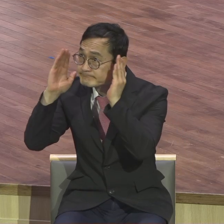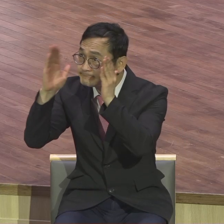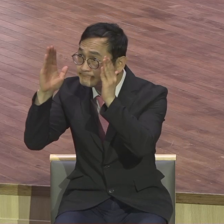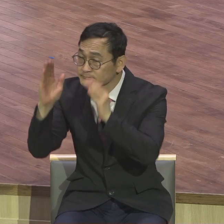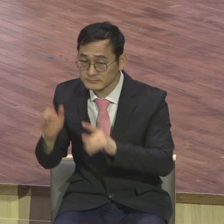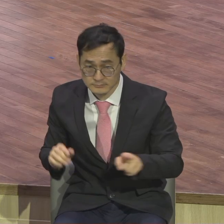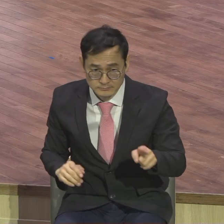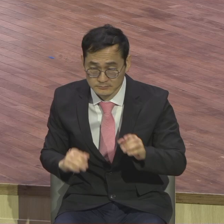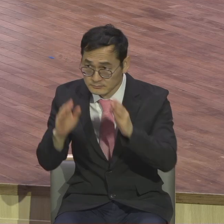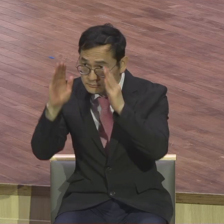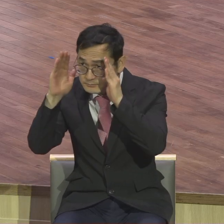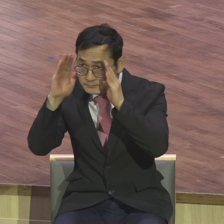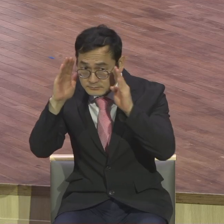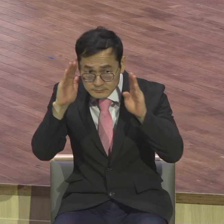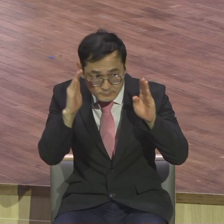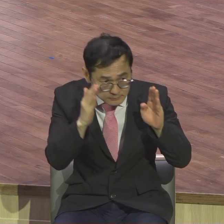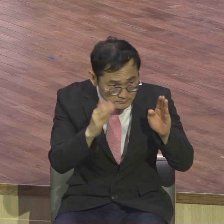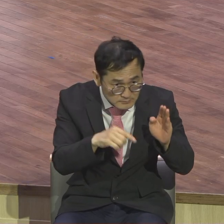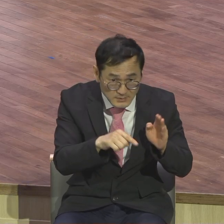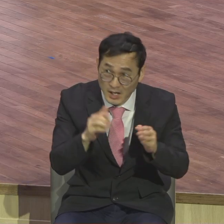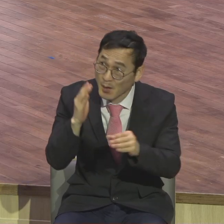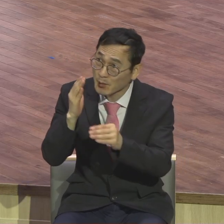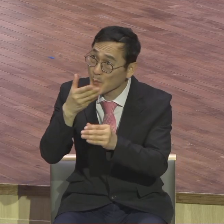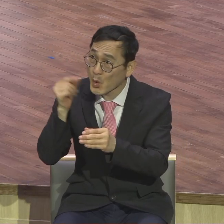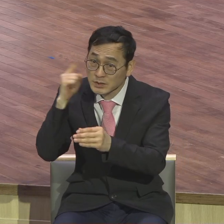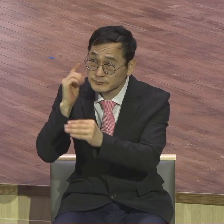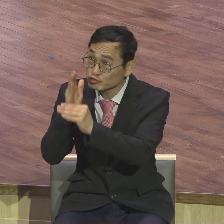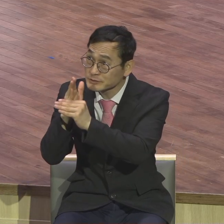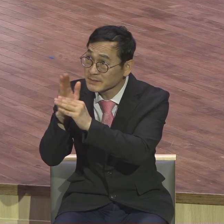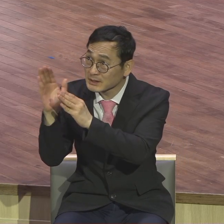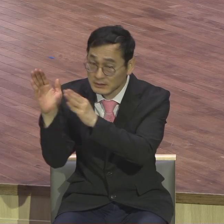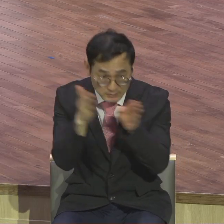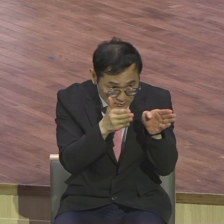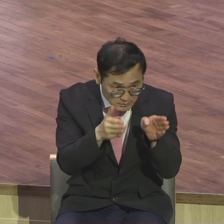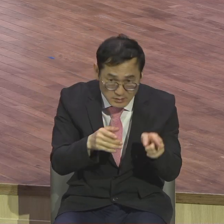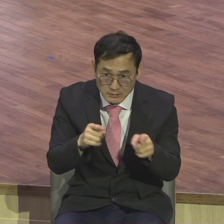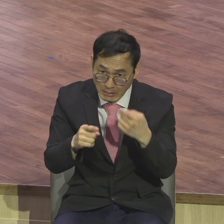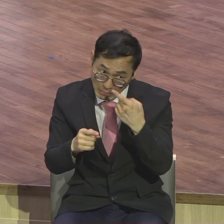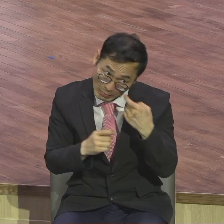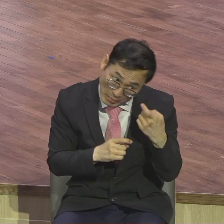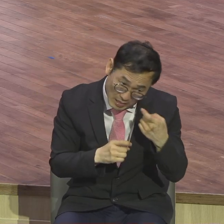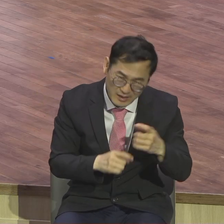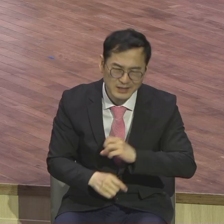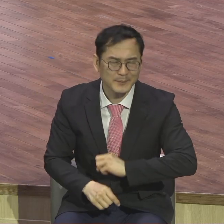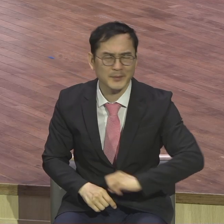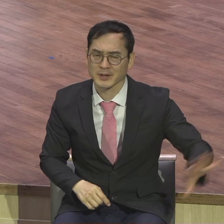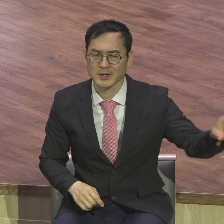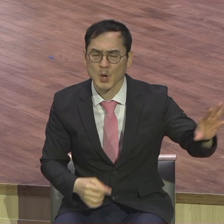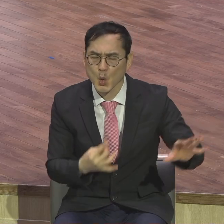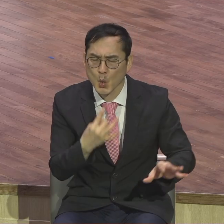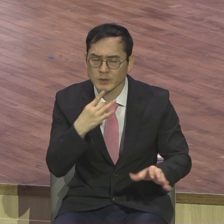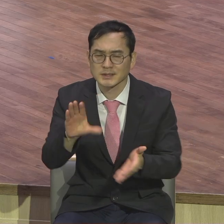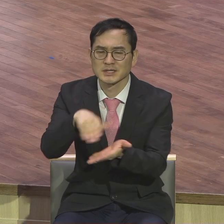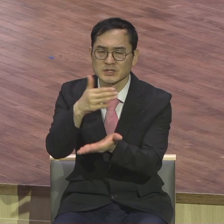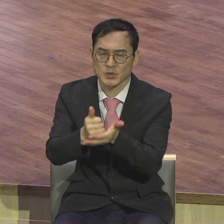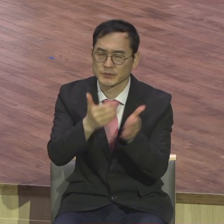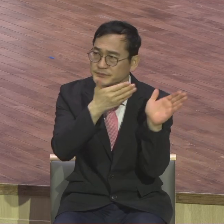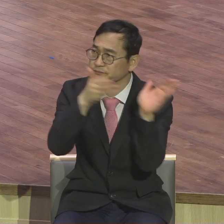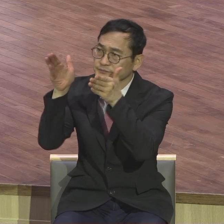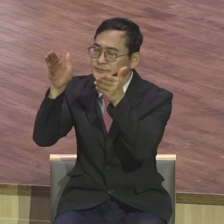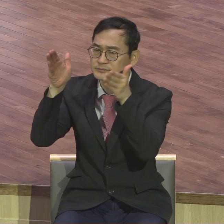바랍니다. 다 내려놓으세요. 그리고 오직 그리스도 되지 바랍니다. 오직 그리스도